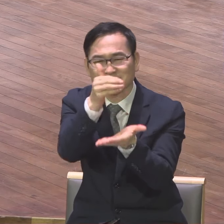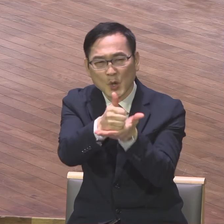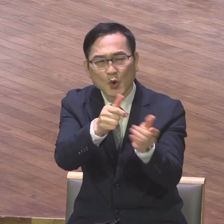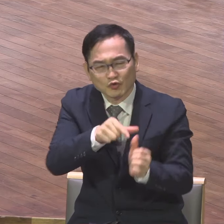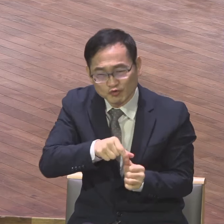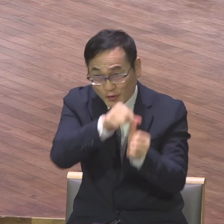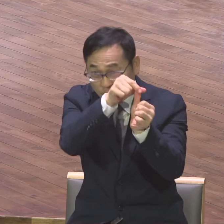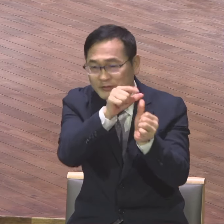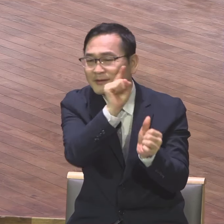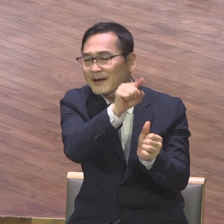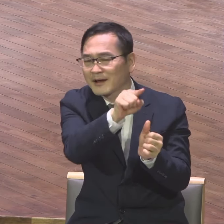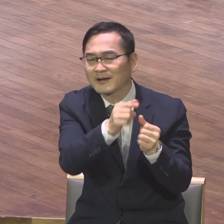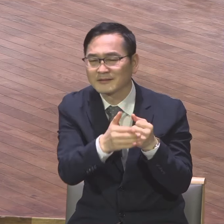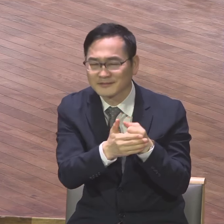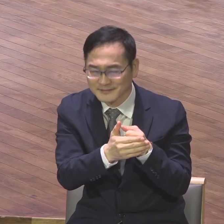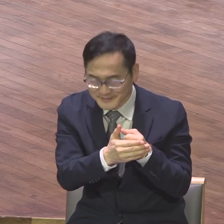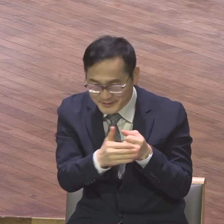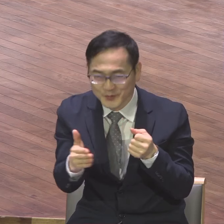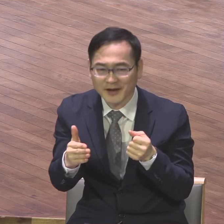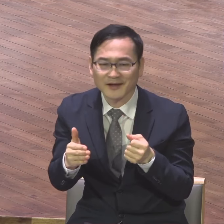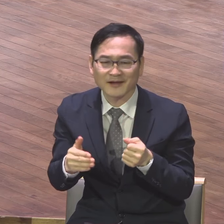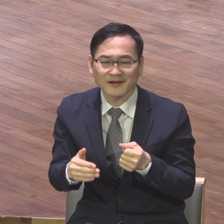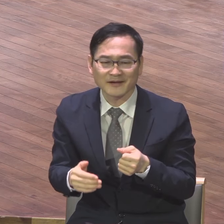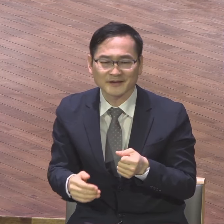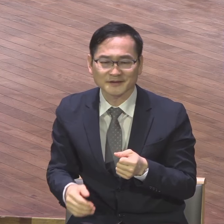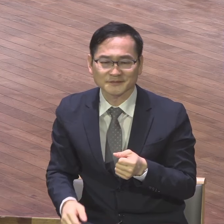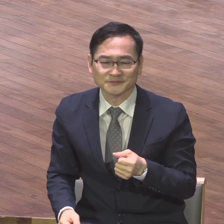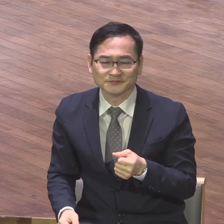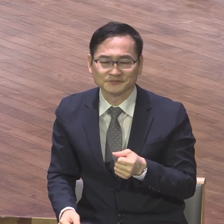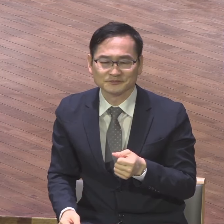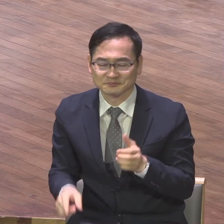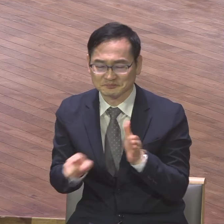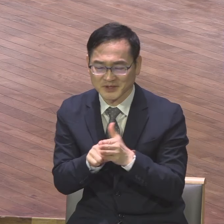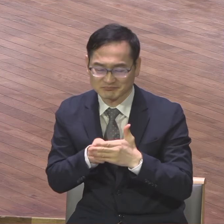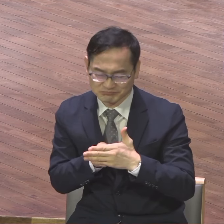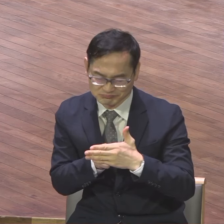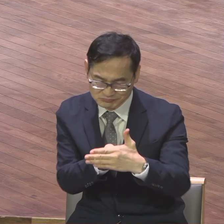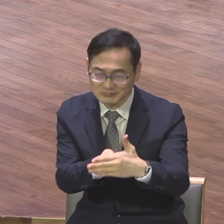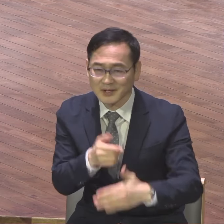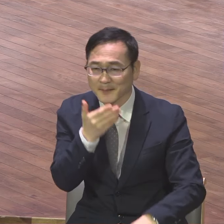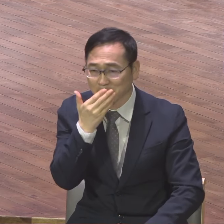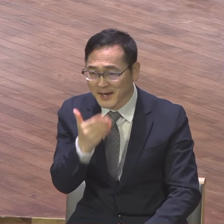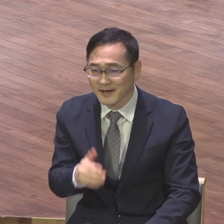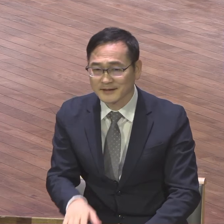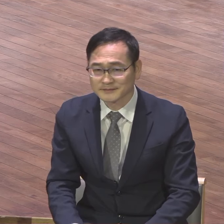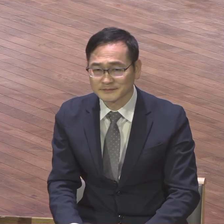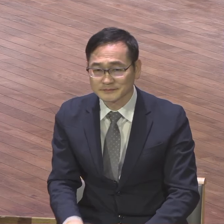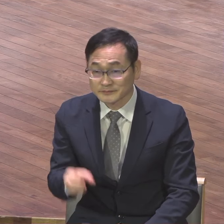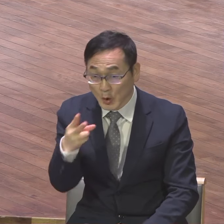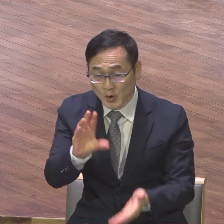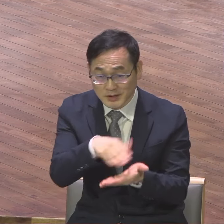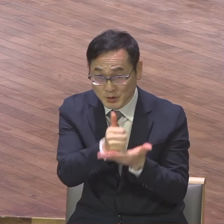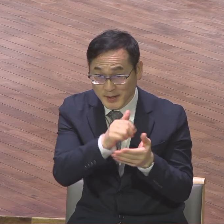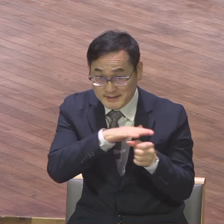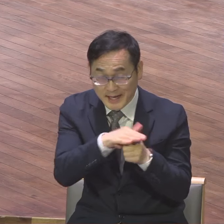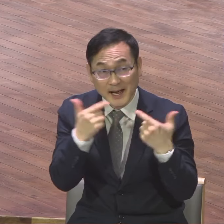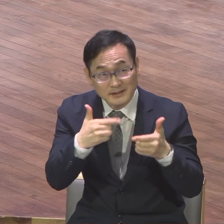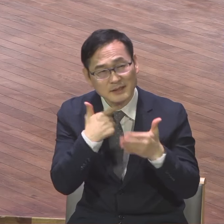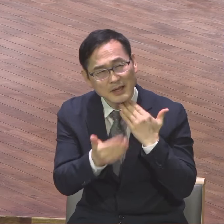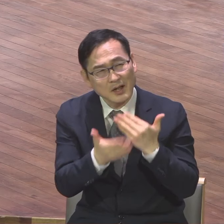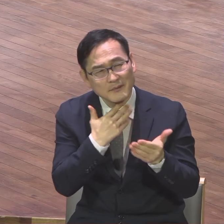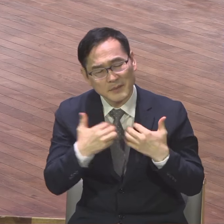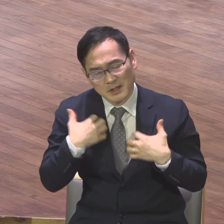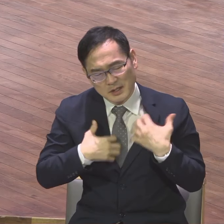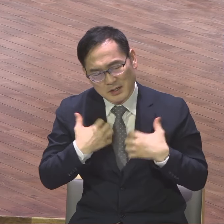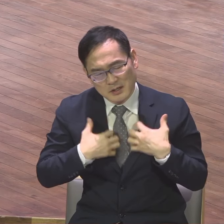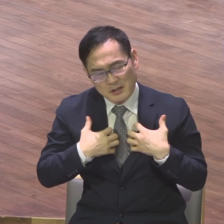구원했기 때문에 오직 그리스도. 아멘. 그래서 여러분이요 이 그리스도의 이 사랑을 여러분이 늘 체험하고 누리고